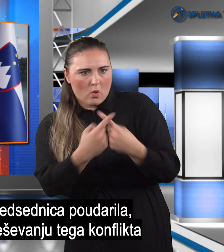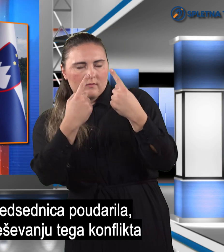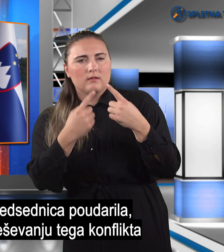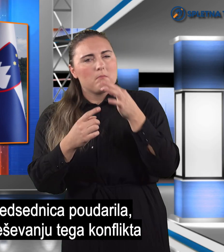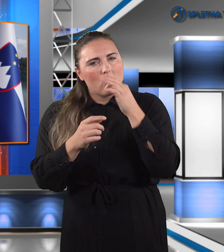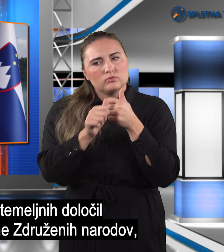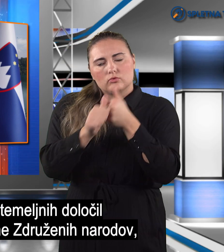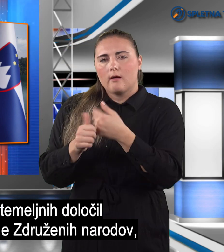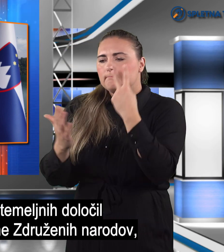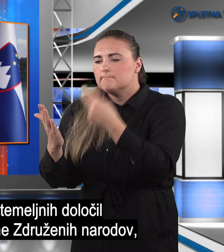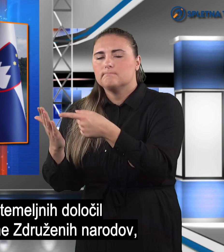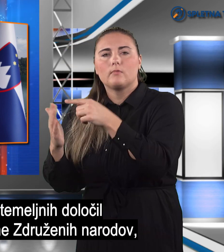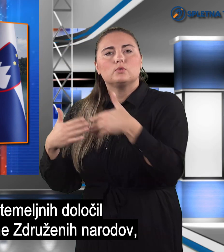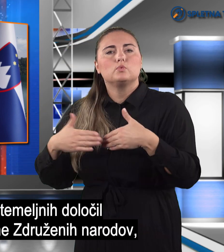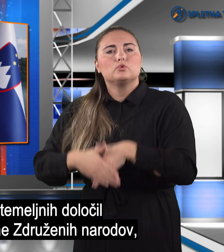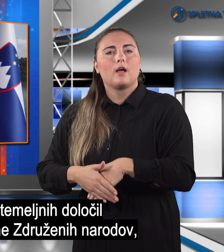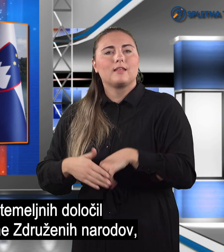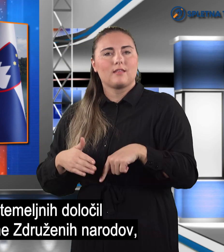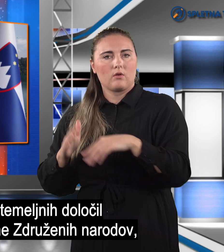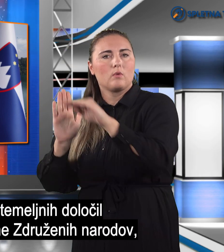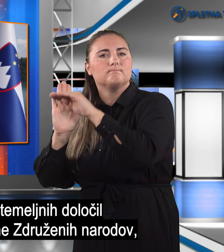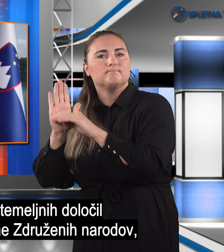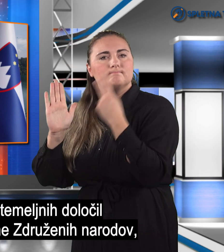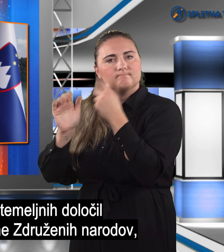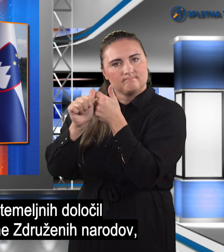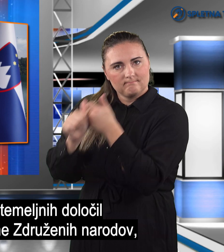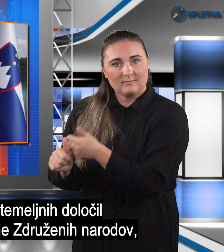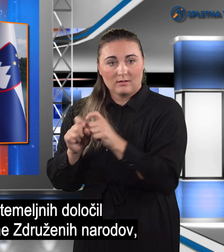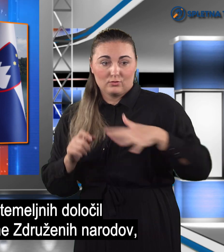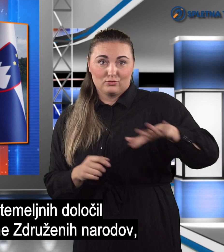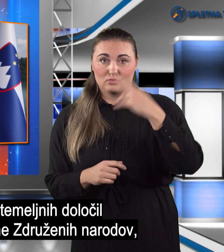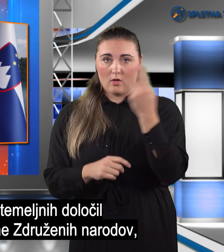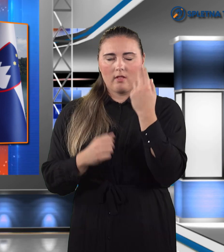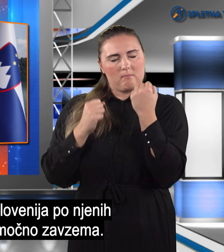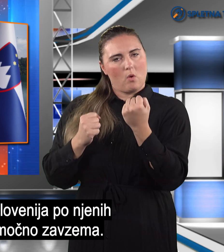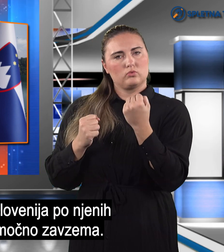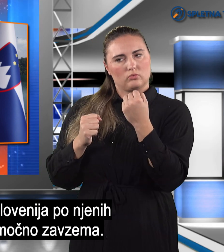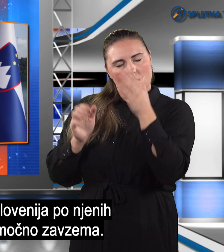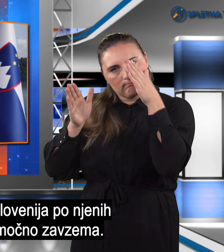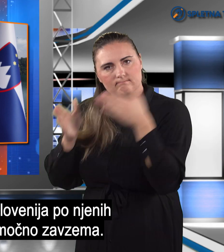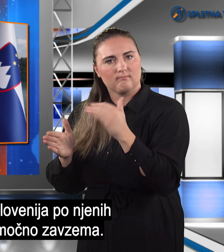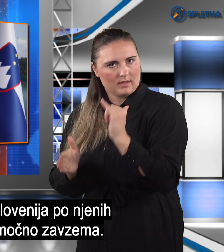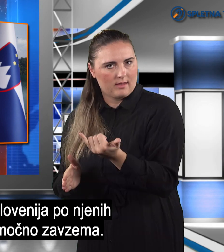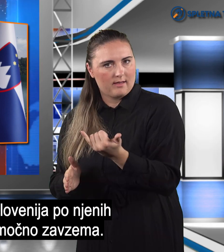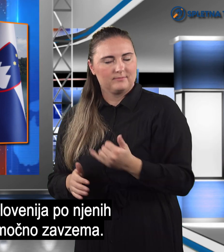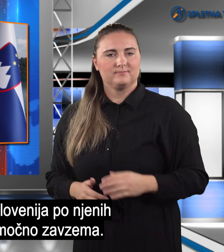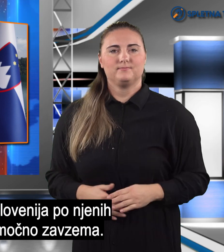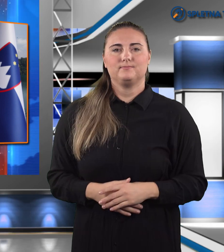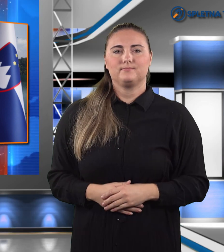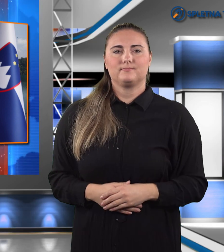konflikta izhajati iz temeljnih določil ustavne listine Združenih narodov, za kar se Slovenija po njenih